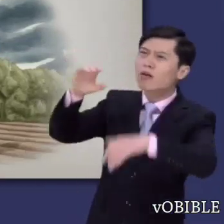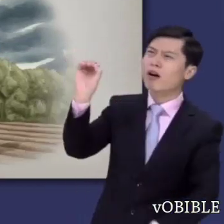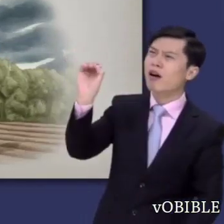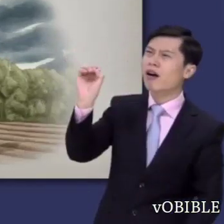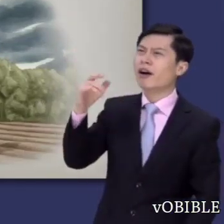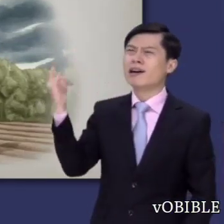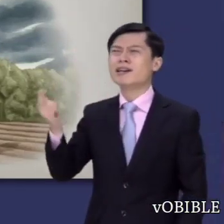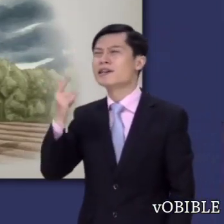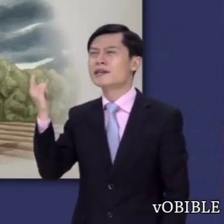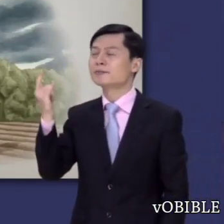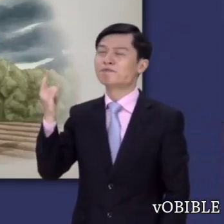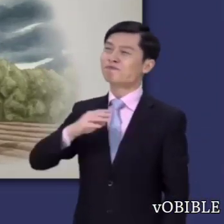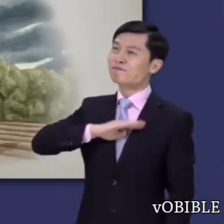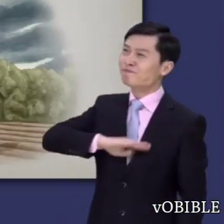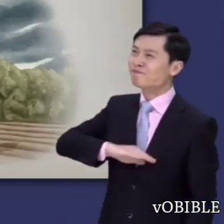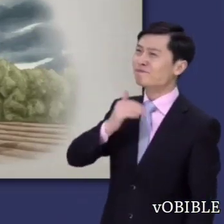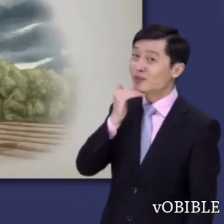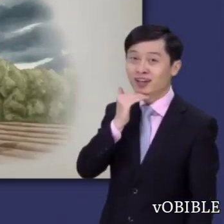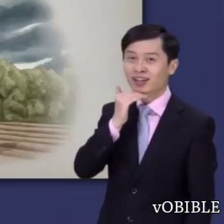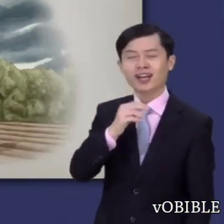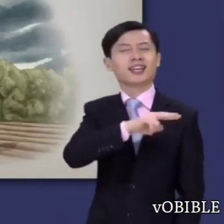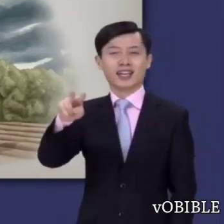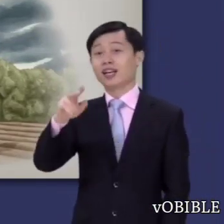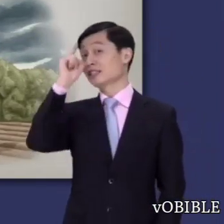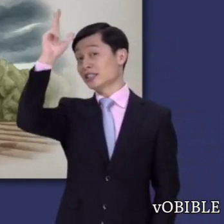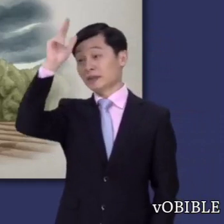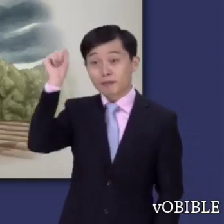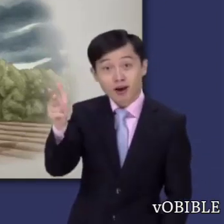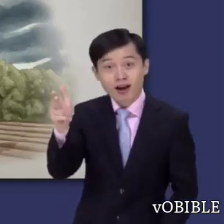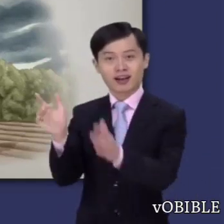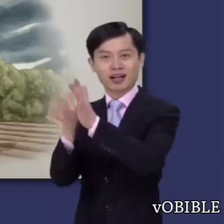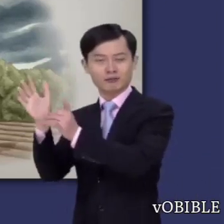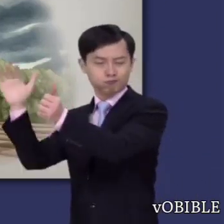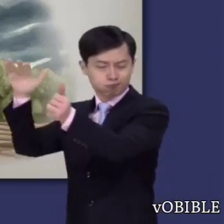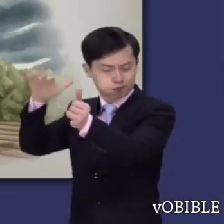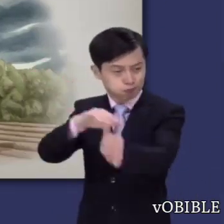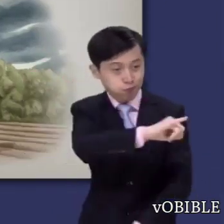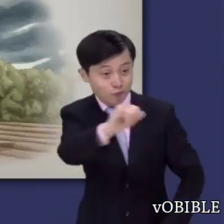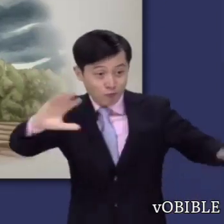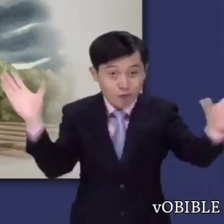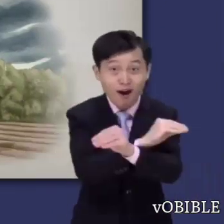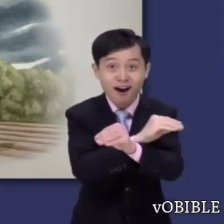雨水，我们也要耐心等待上帝通过基督实现他的承诺。